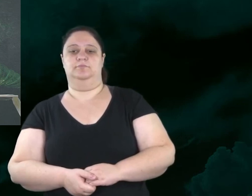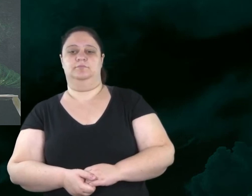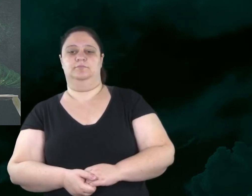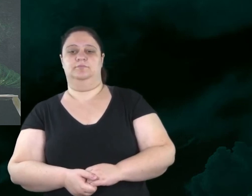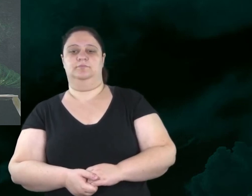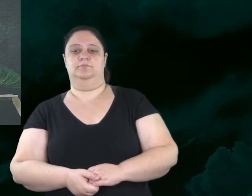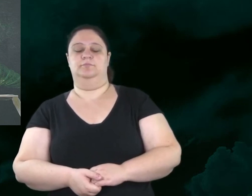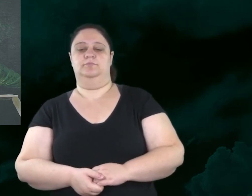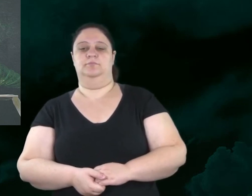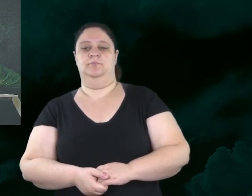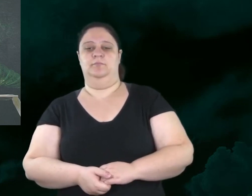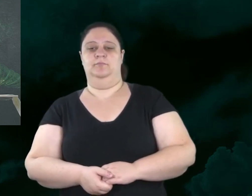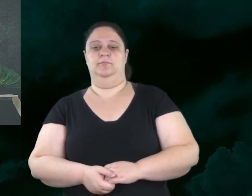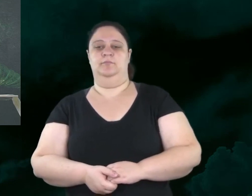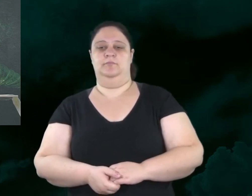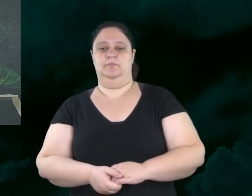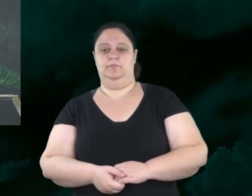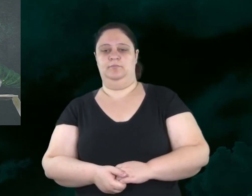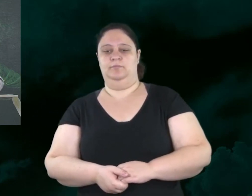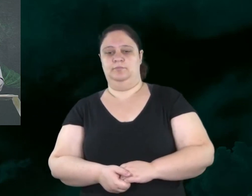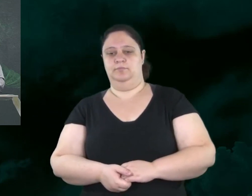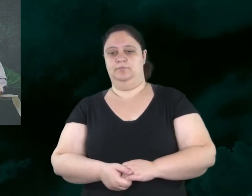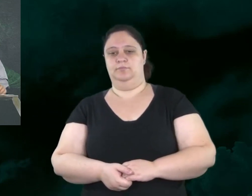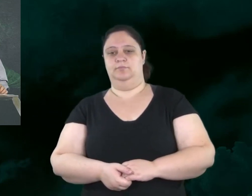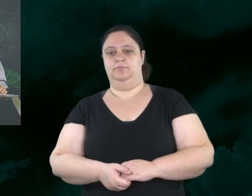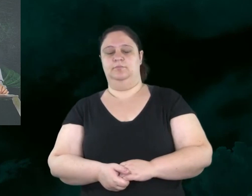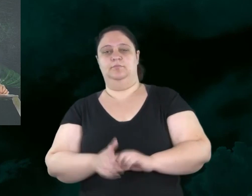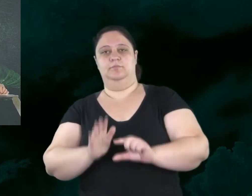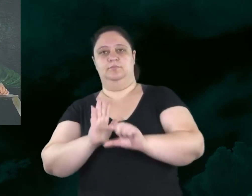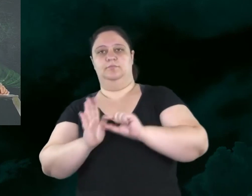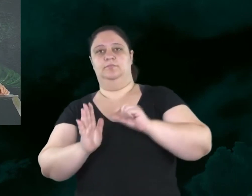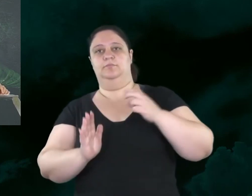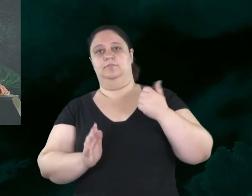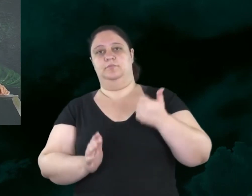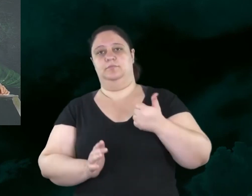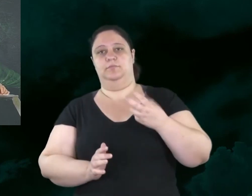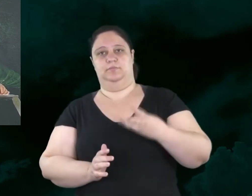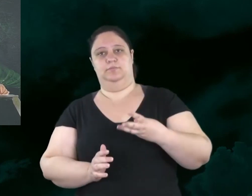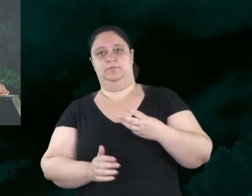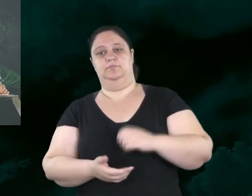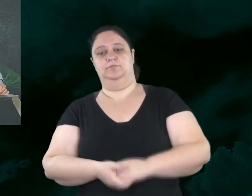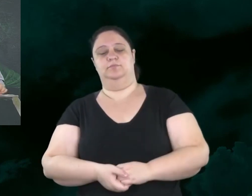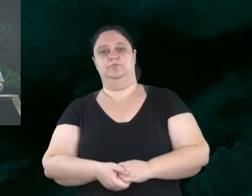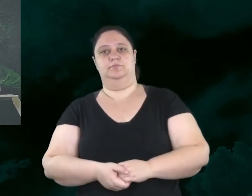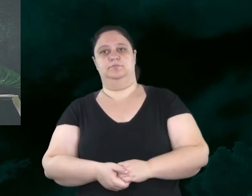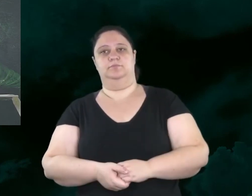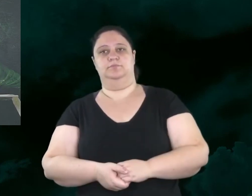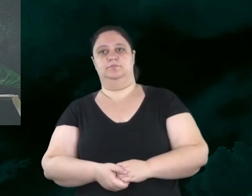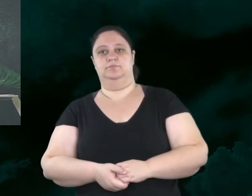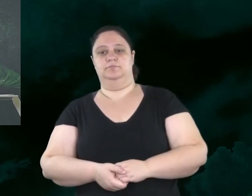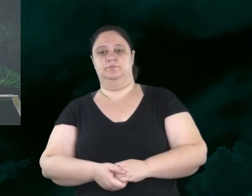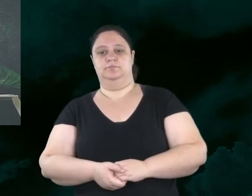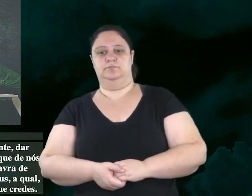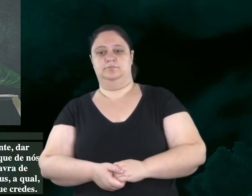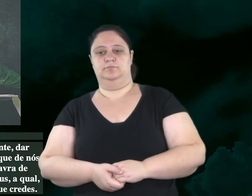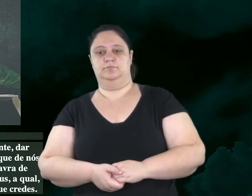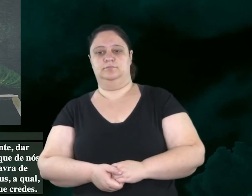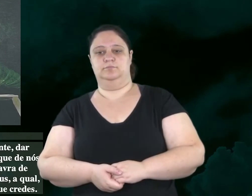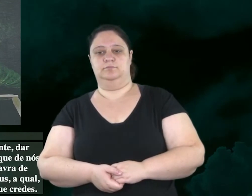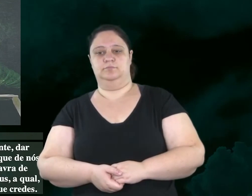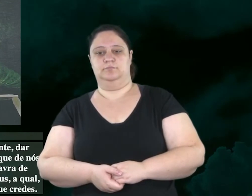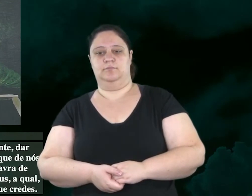isso, né? 1 Tessalonicenses, capítulo 2, versículo 13. Outra razão ainda temos nós